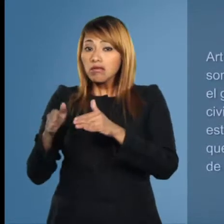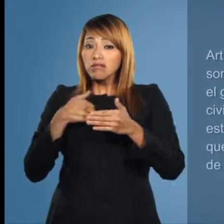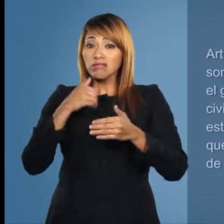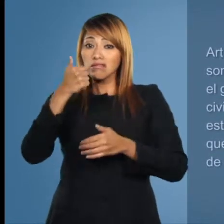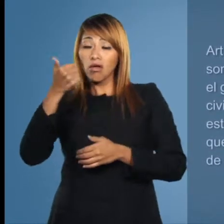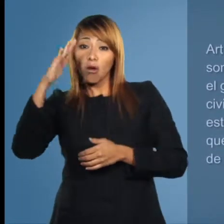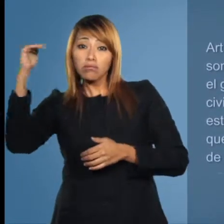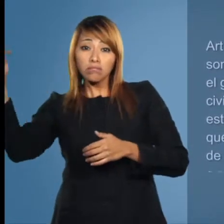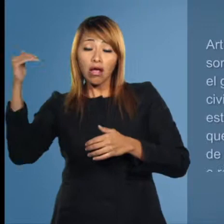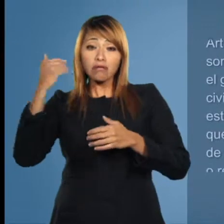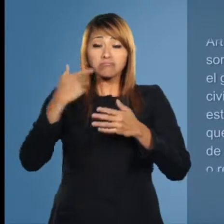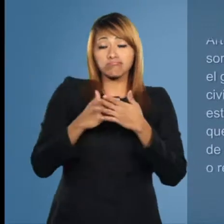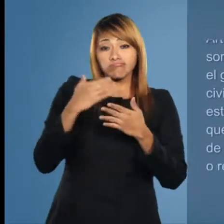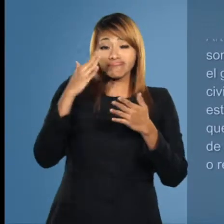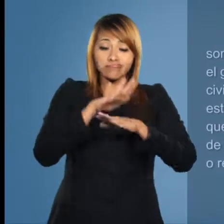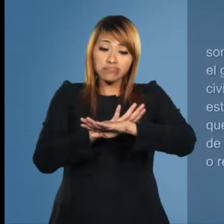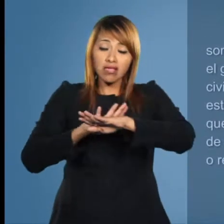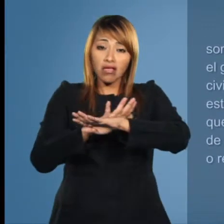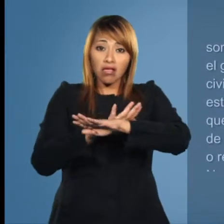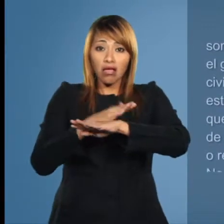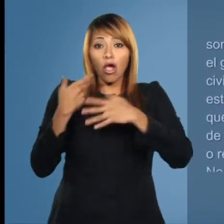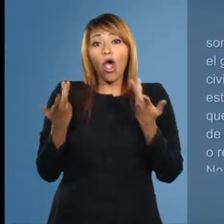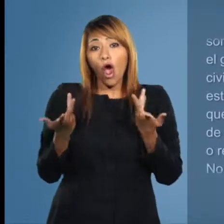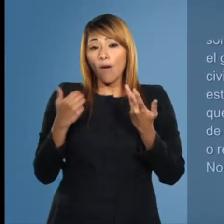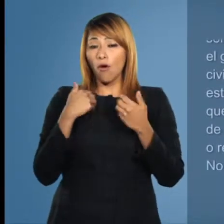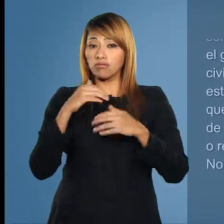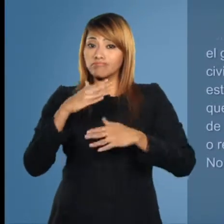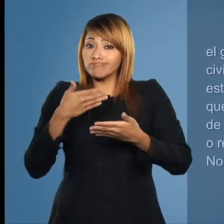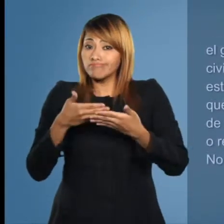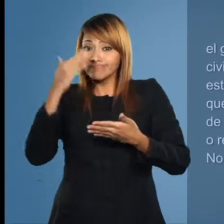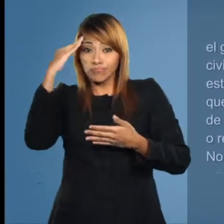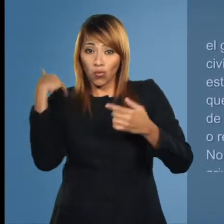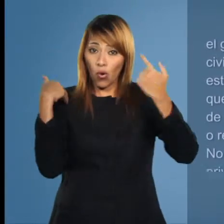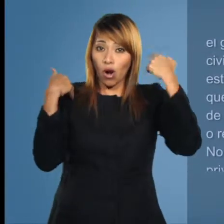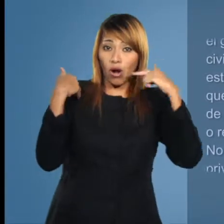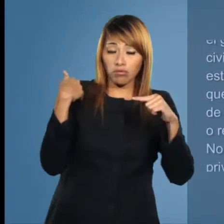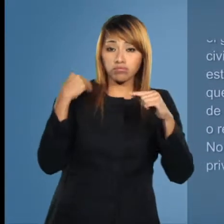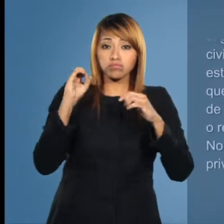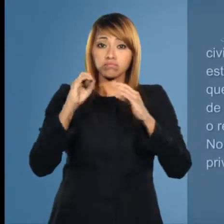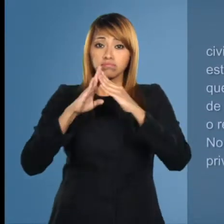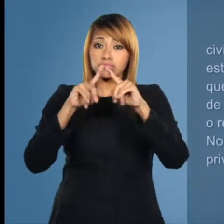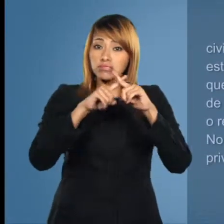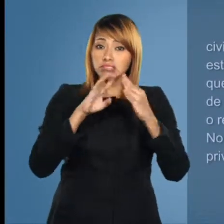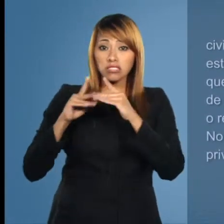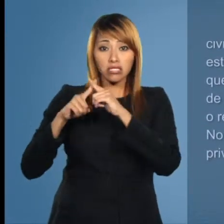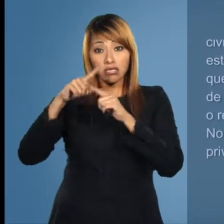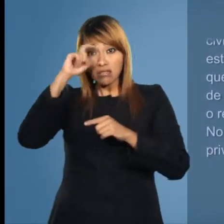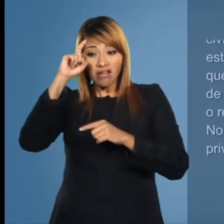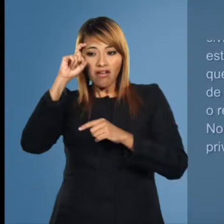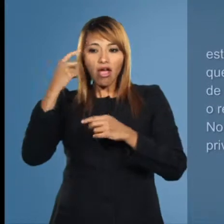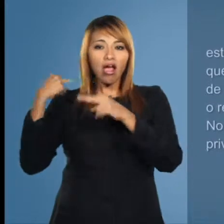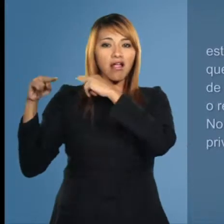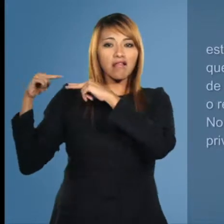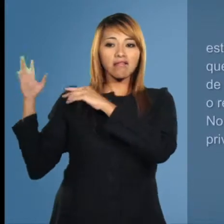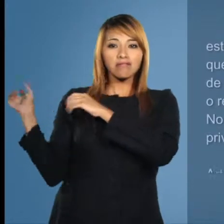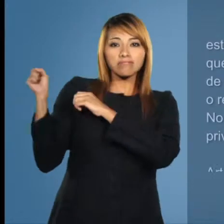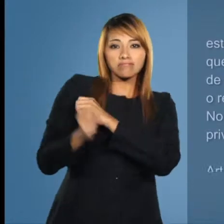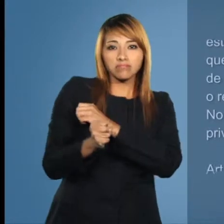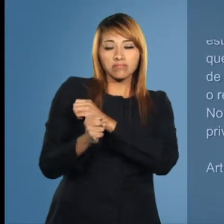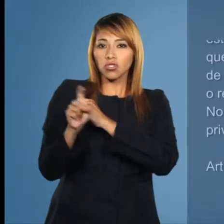raza, sexo o religión. No se reconocen empleos ni privilegios hereditarios. Artículo